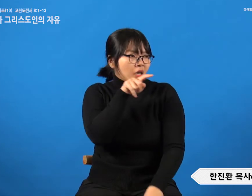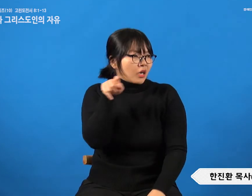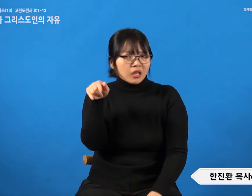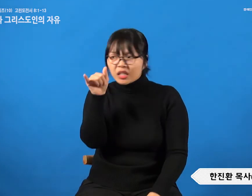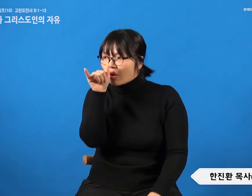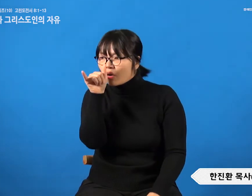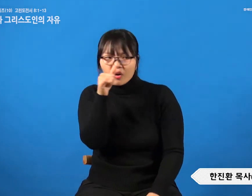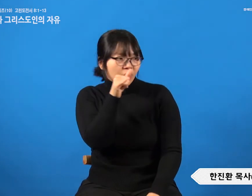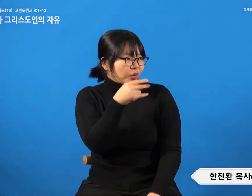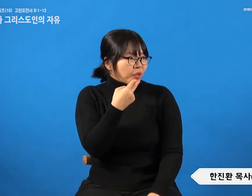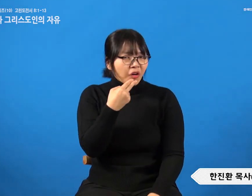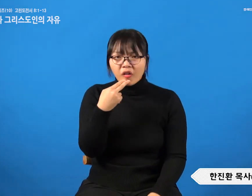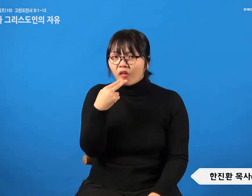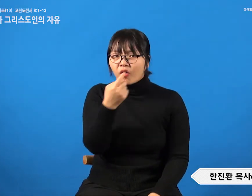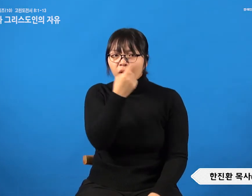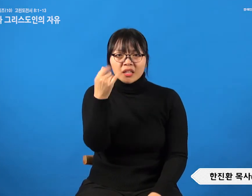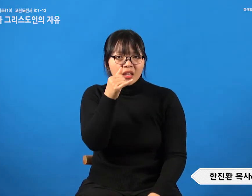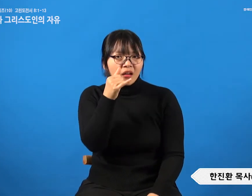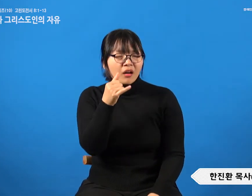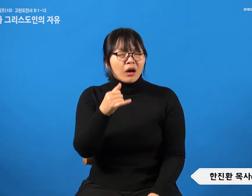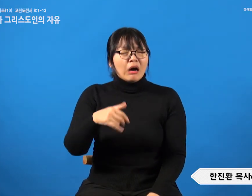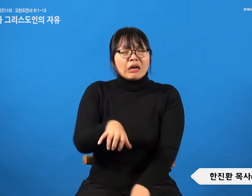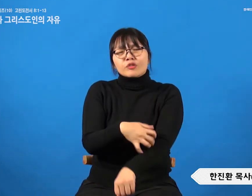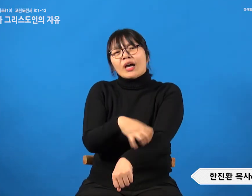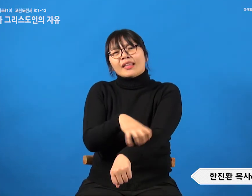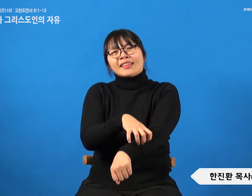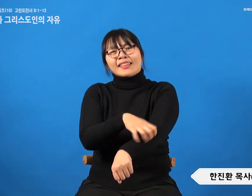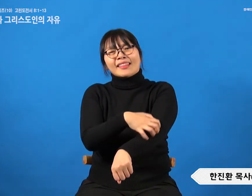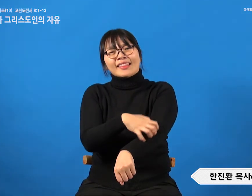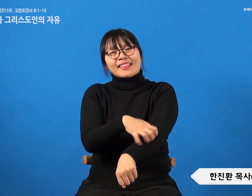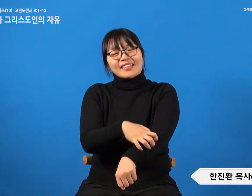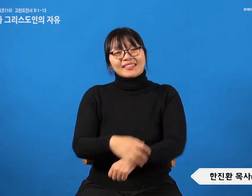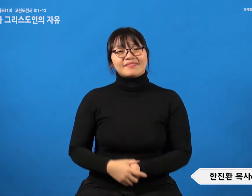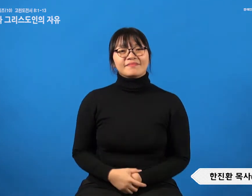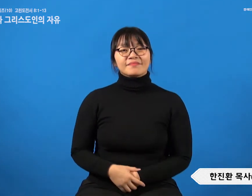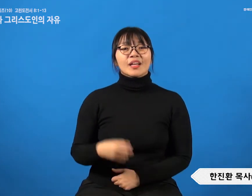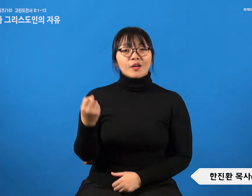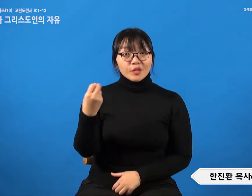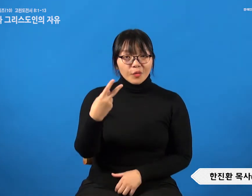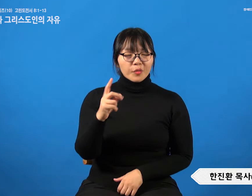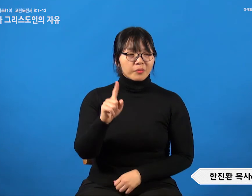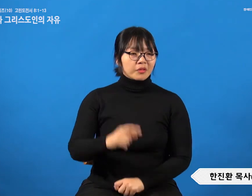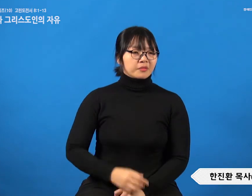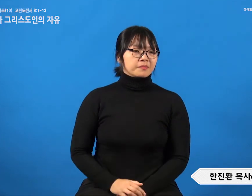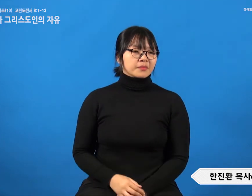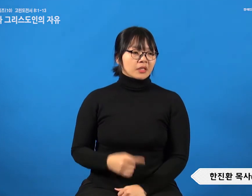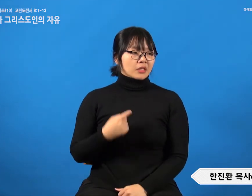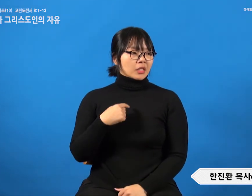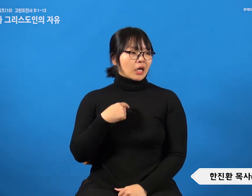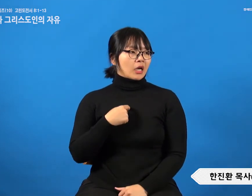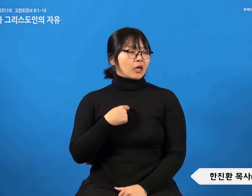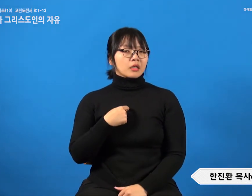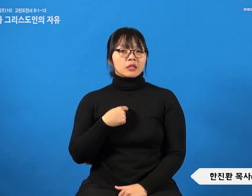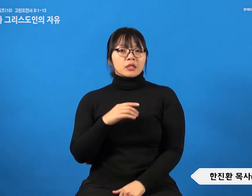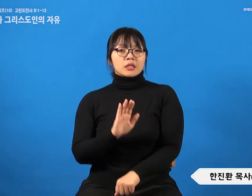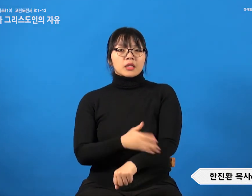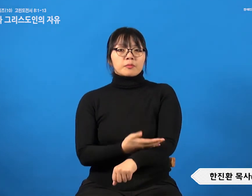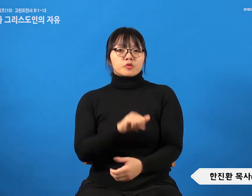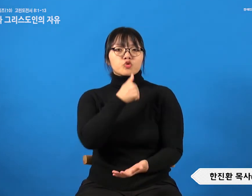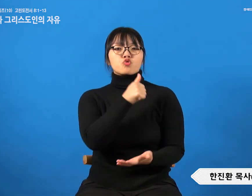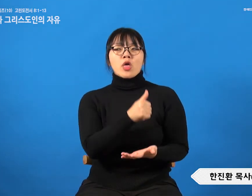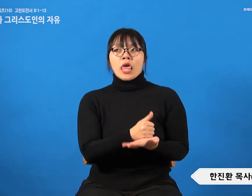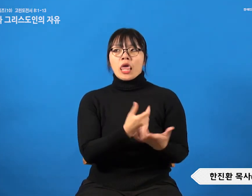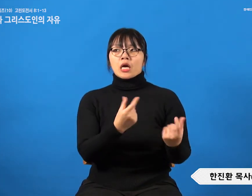있지는 않나, 초신자가 보지는 않나, 늘 살펴야 되고, 꼭 무슨 나쁜 짓 하는 듯이